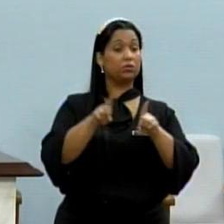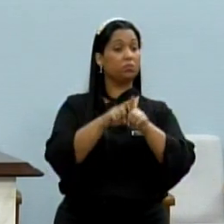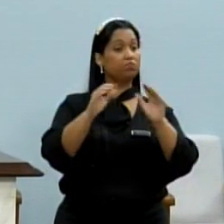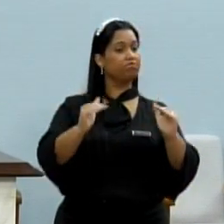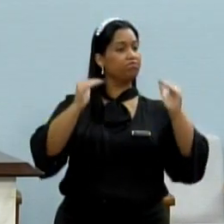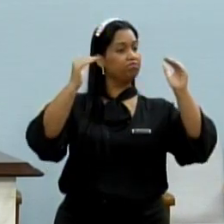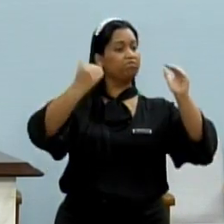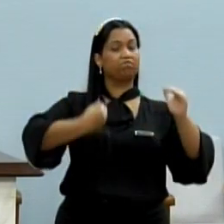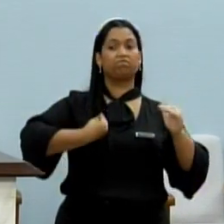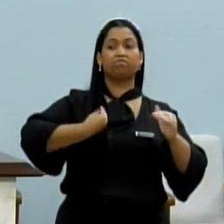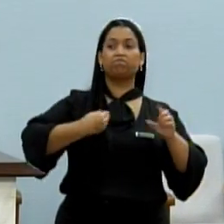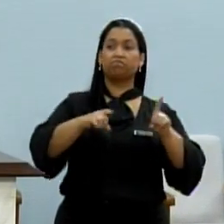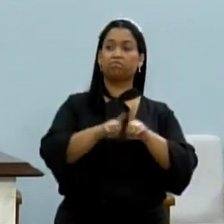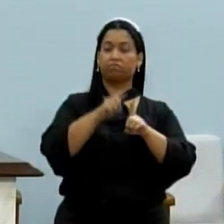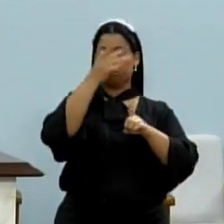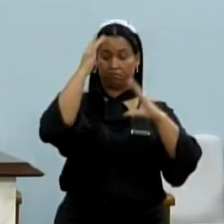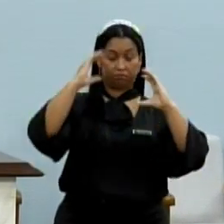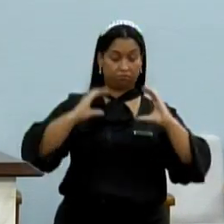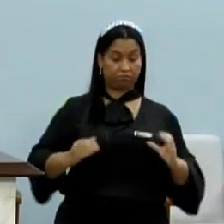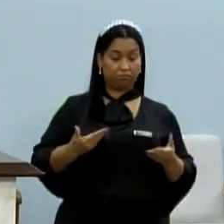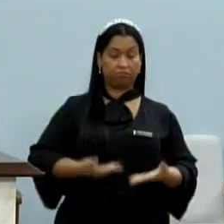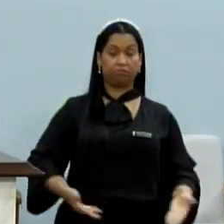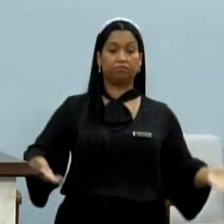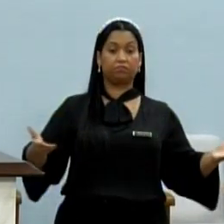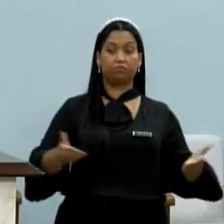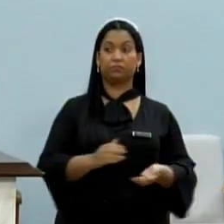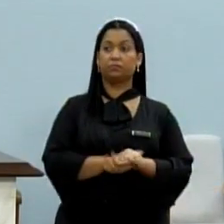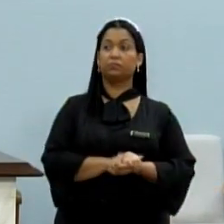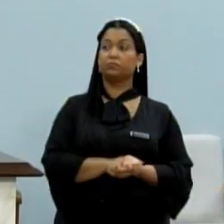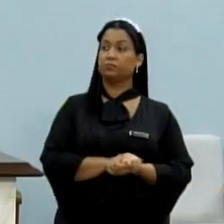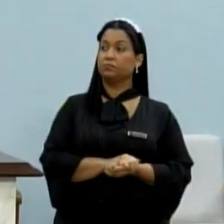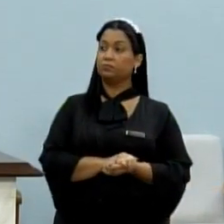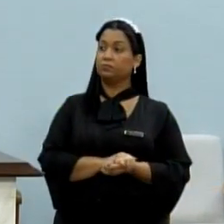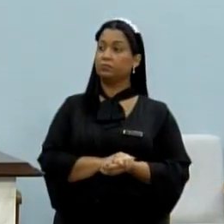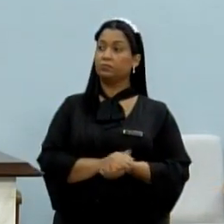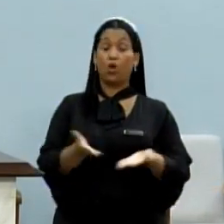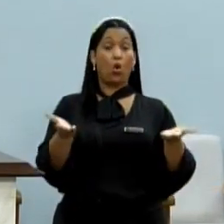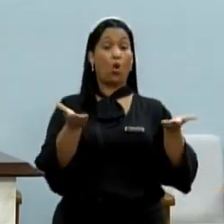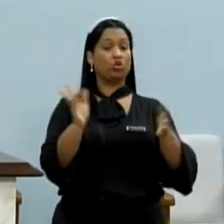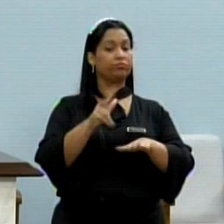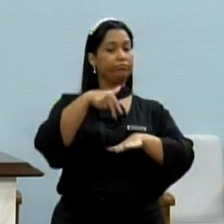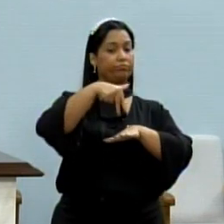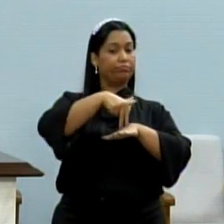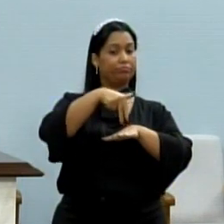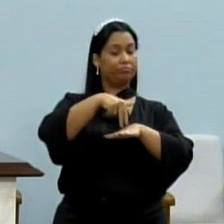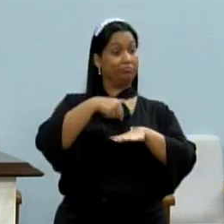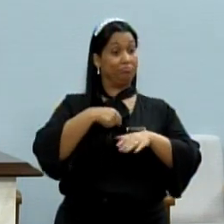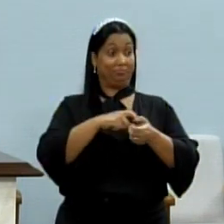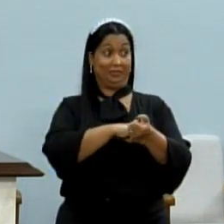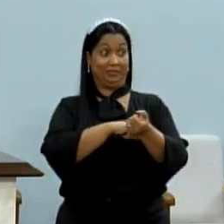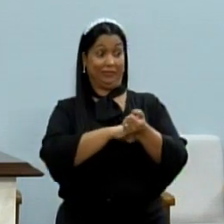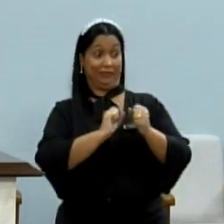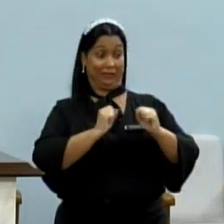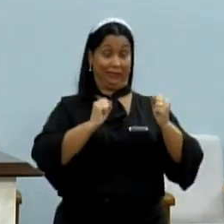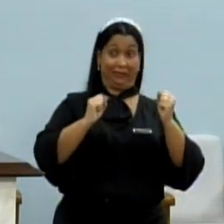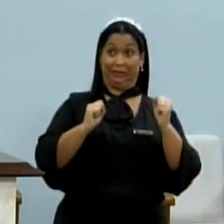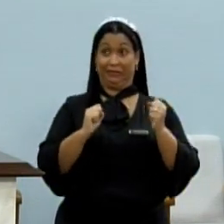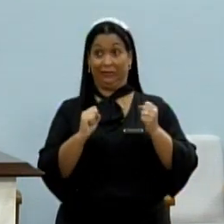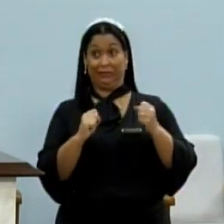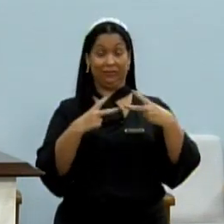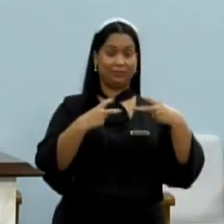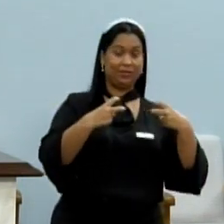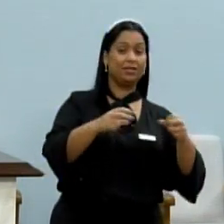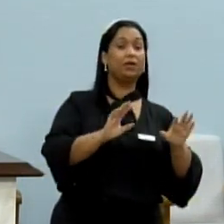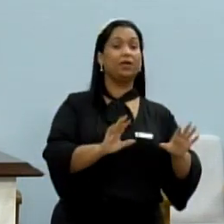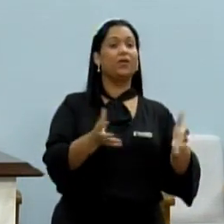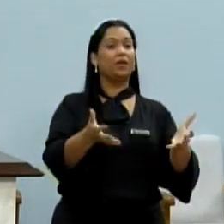presentes, cidadãos e cidadãs. É a minha estreia nessa tribuna, estou um pouco nervosa, como percebem,